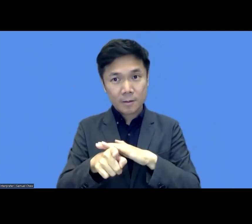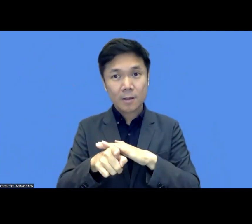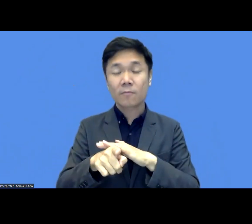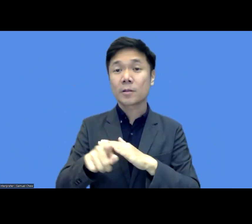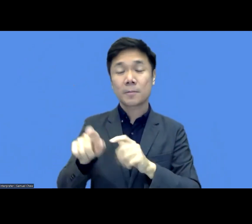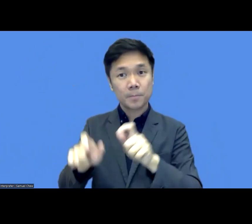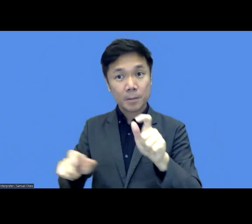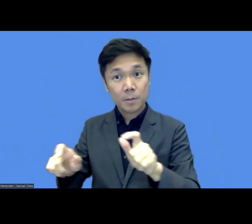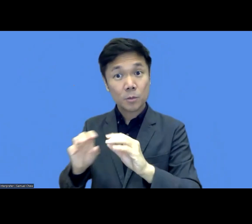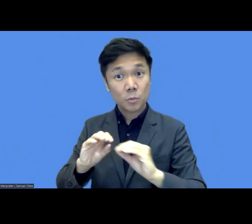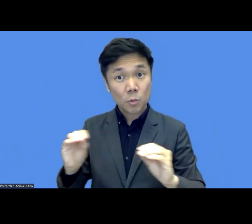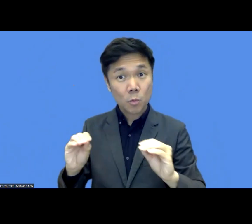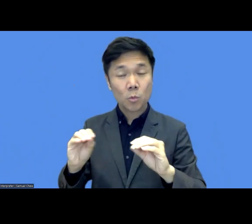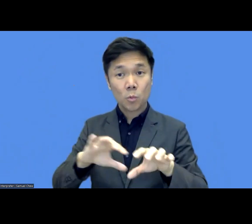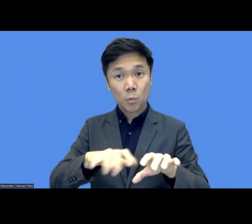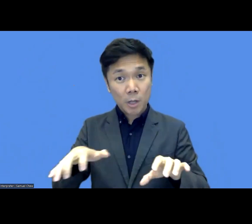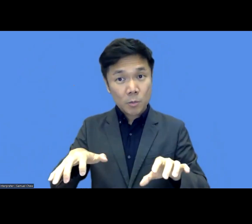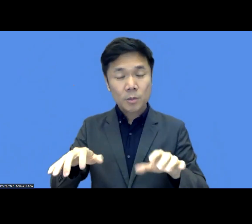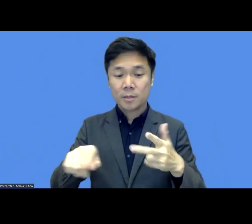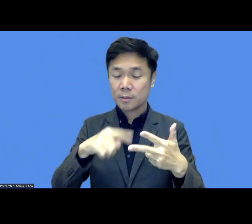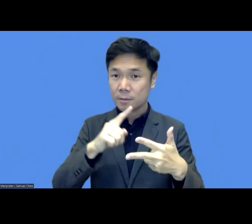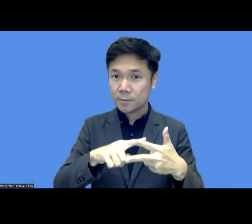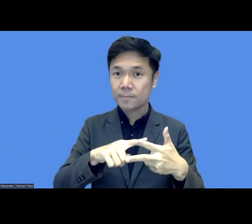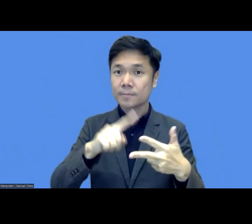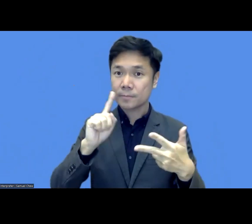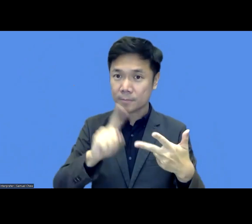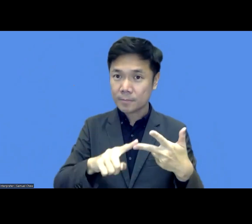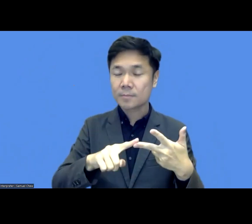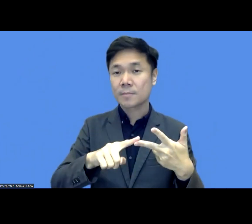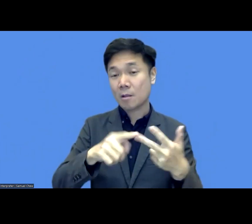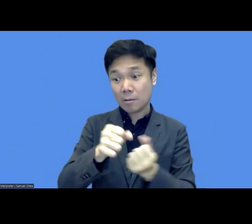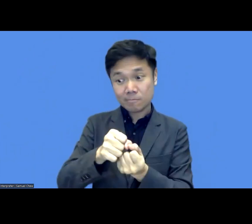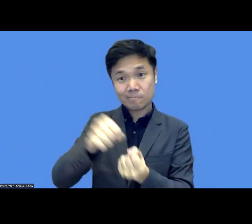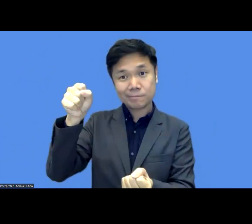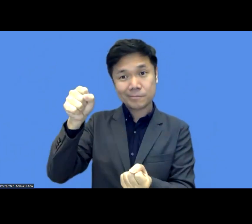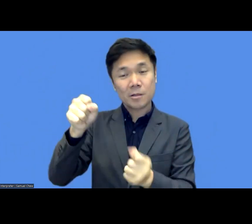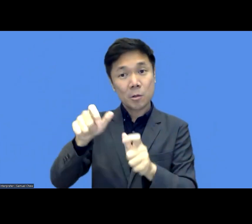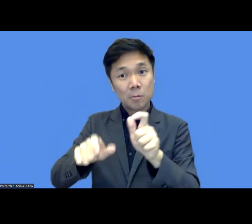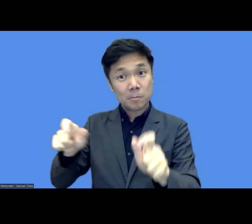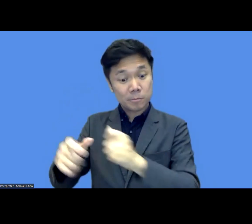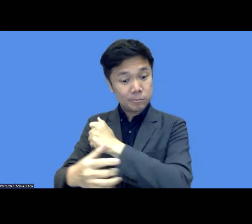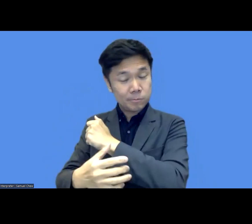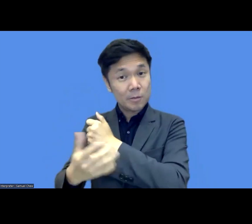de la interseccionalidad y de la inclusión en la interseccionalidad.